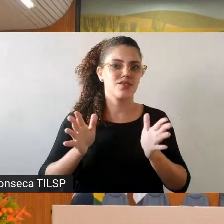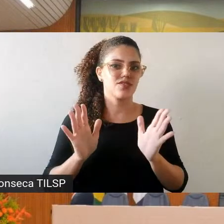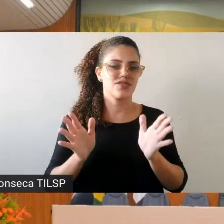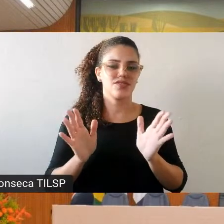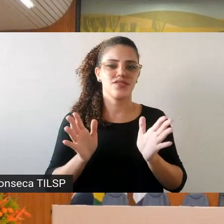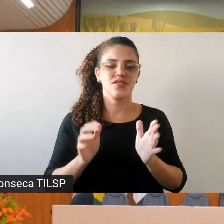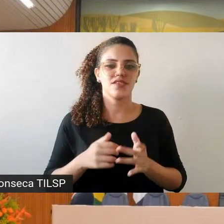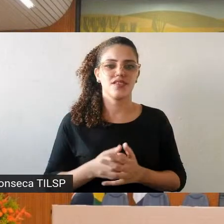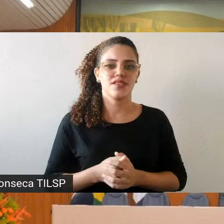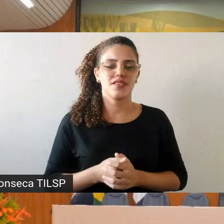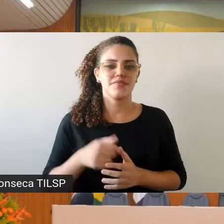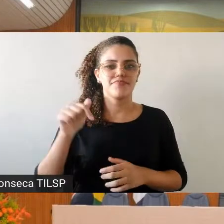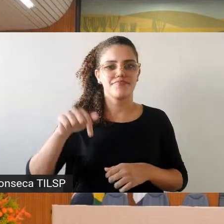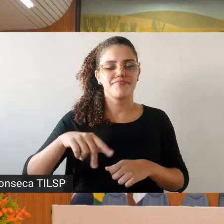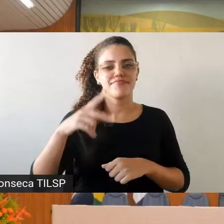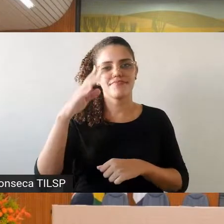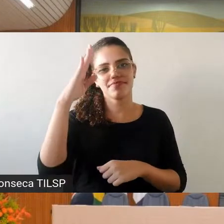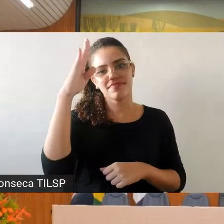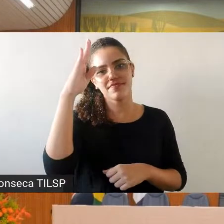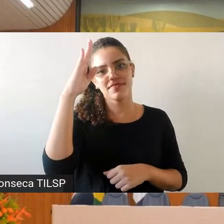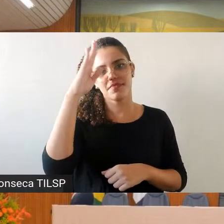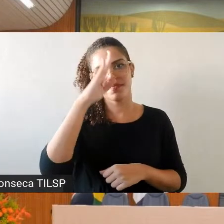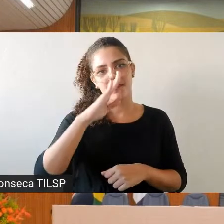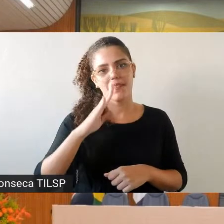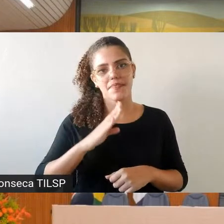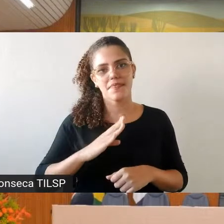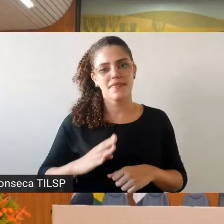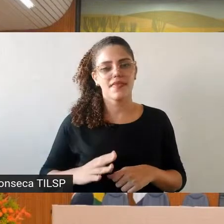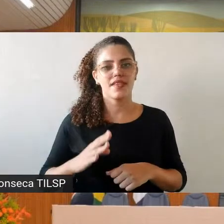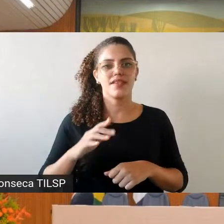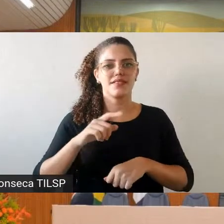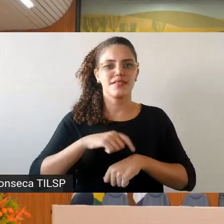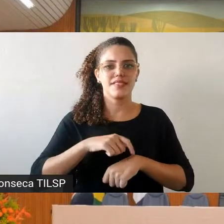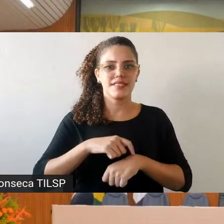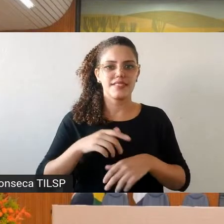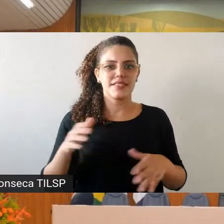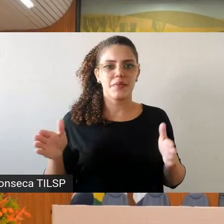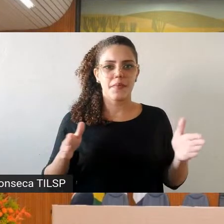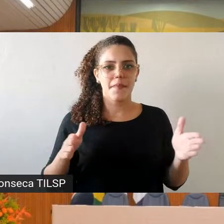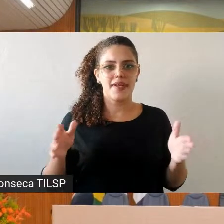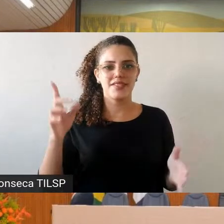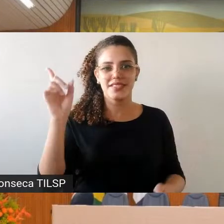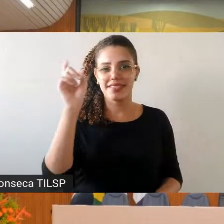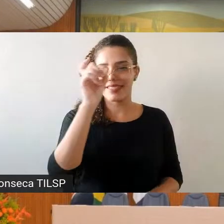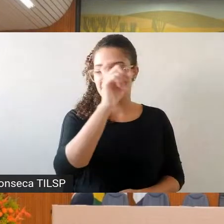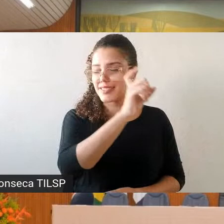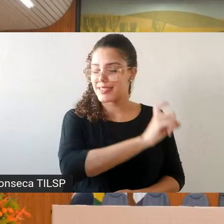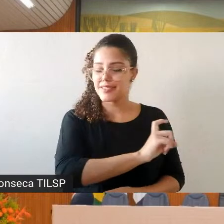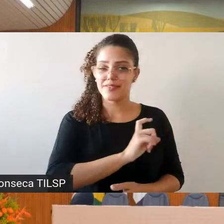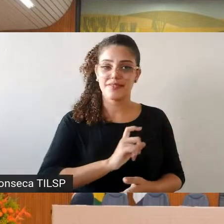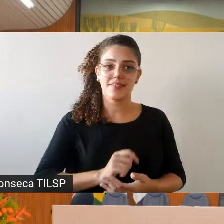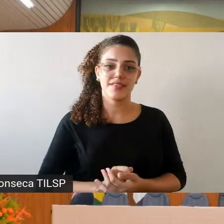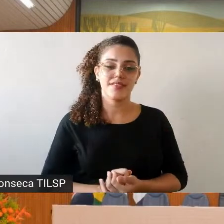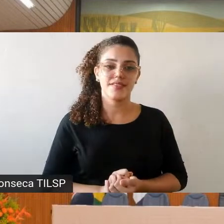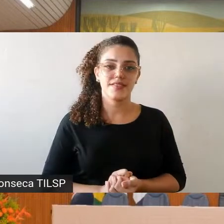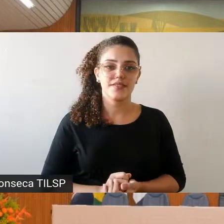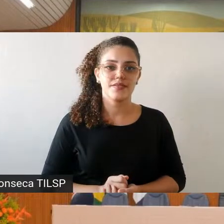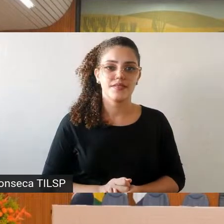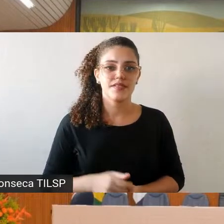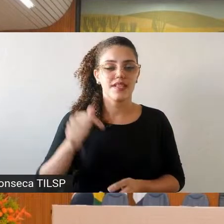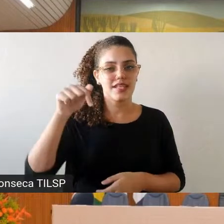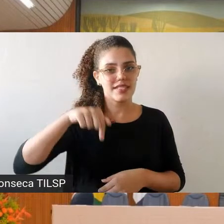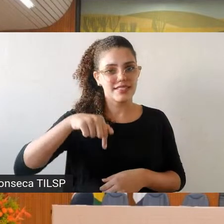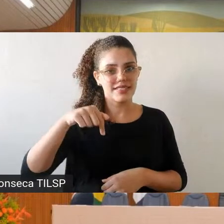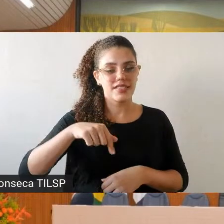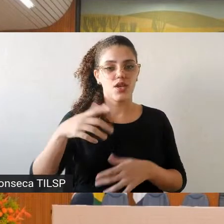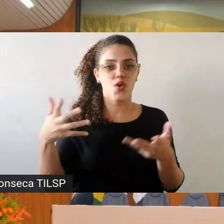nosso país passa por um momento muito difícil, né, e se torna o país epicentro hoje